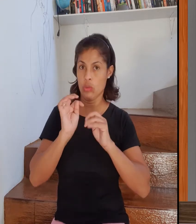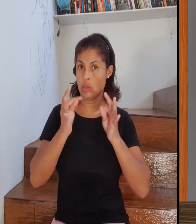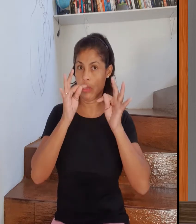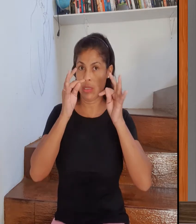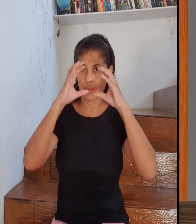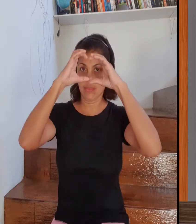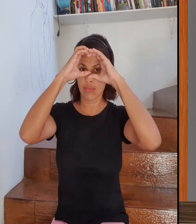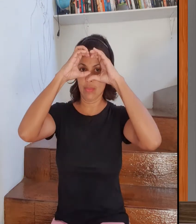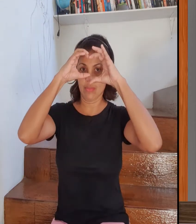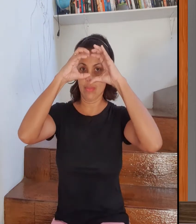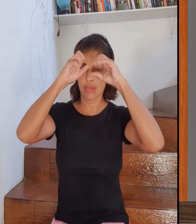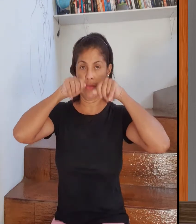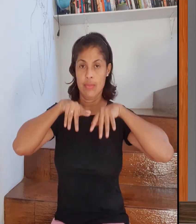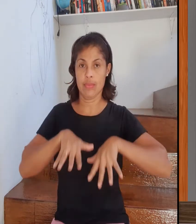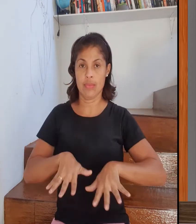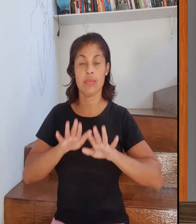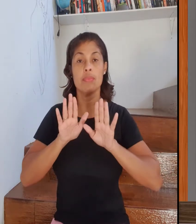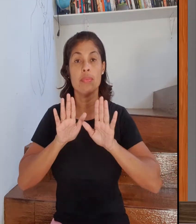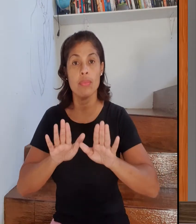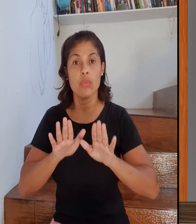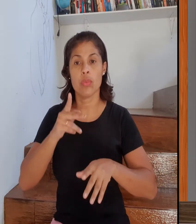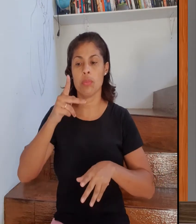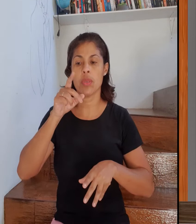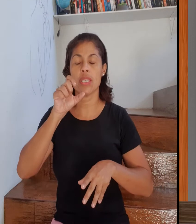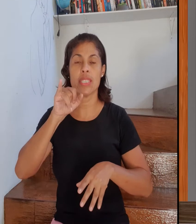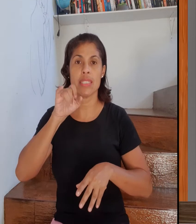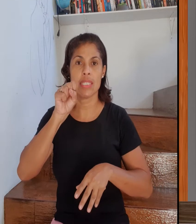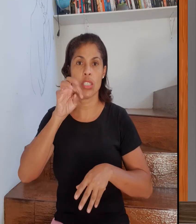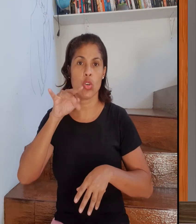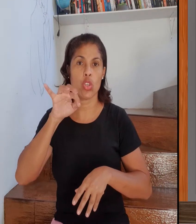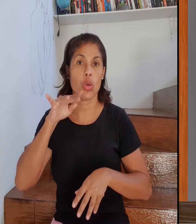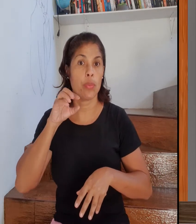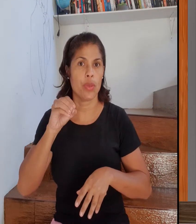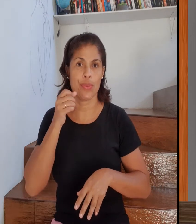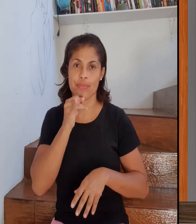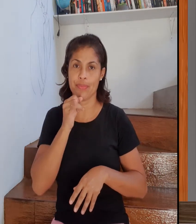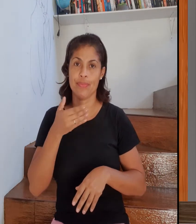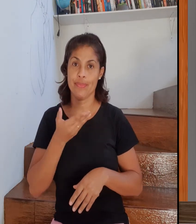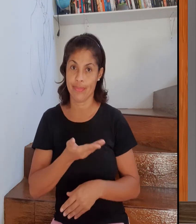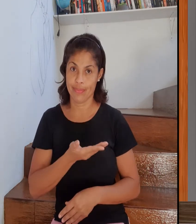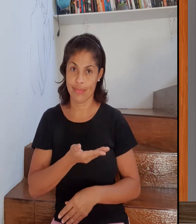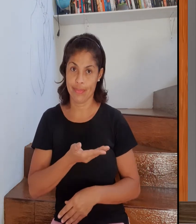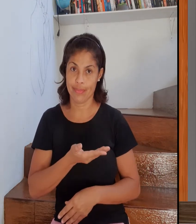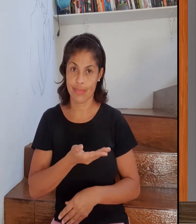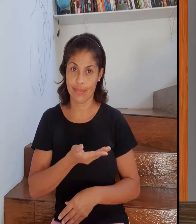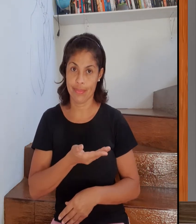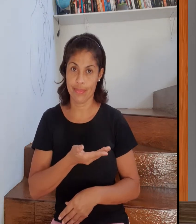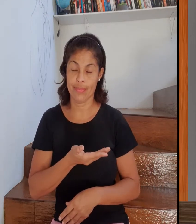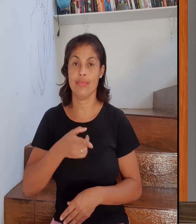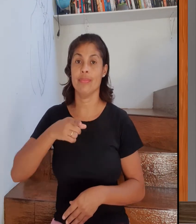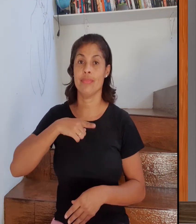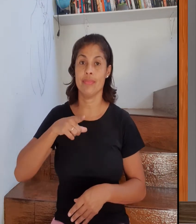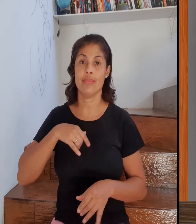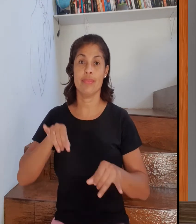central. Por outro lado, os fármacos psicotrópicos, como os hipnóticos, os ansiolíticos e os antidepressivos,